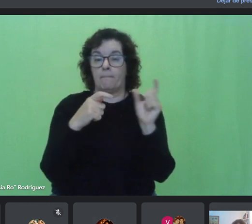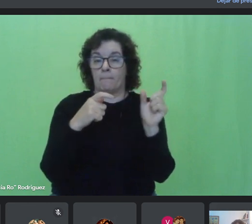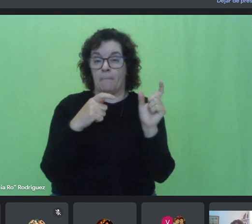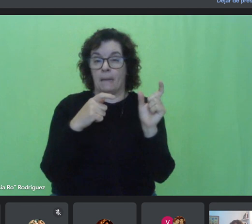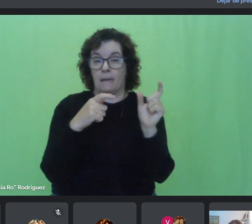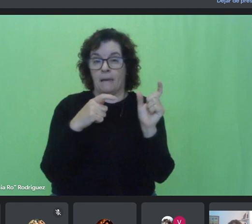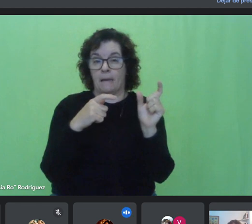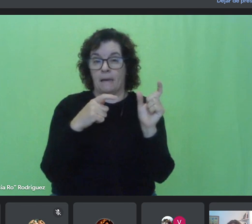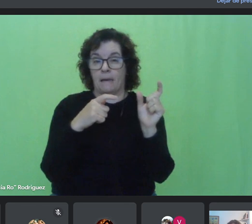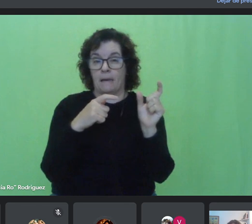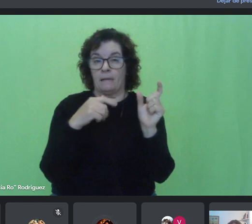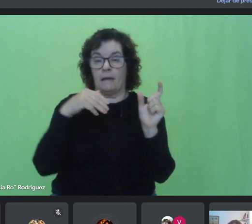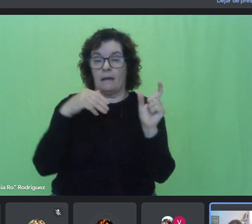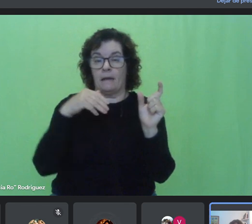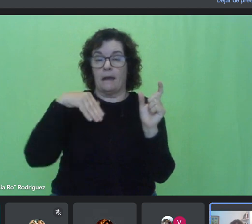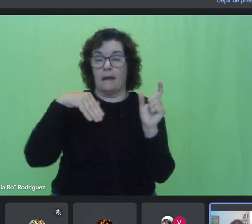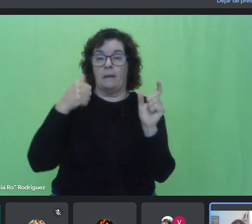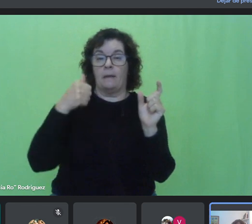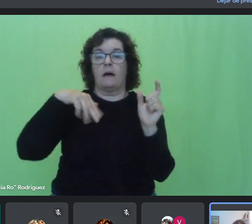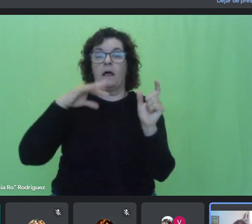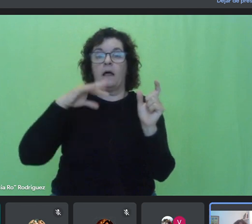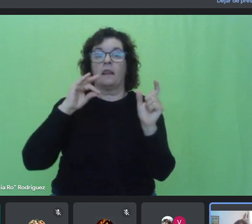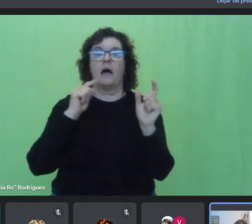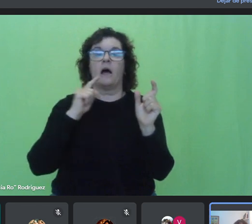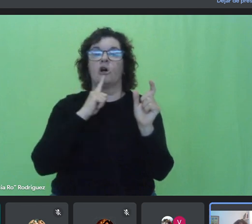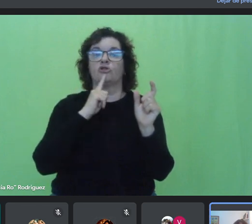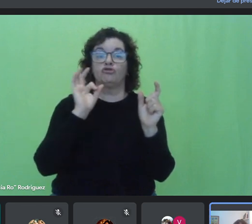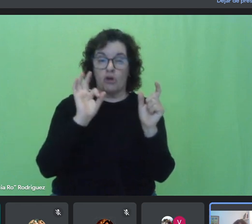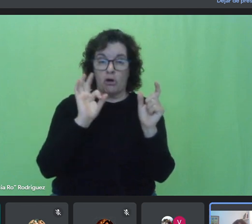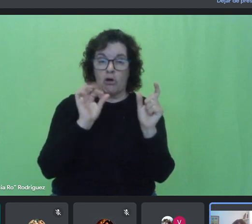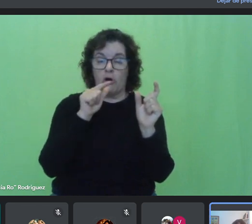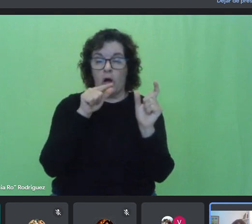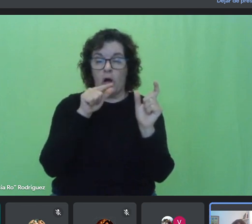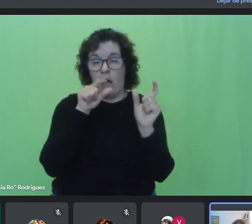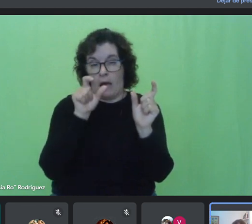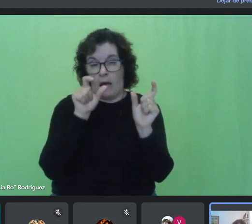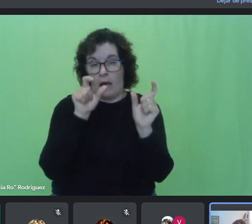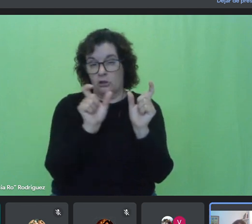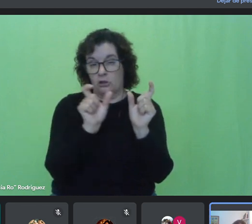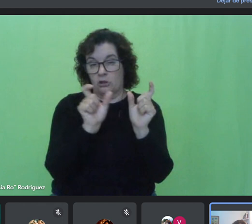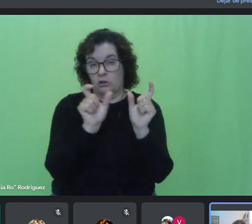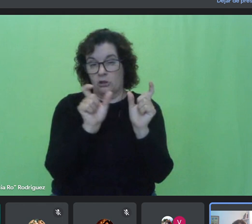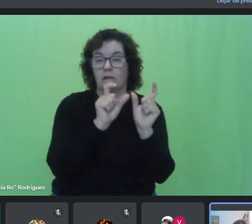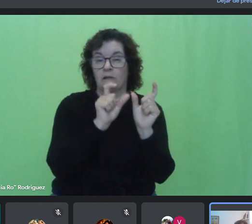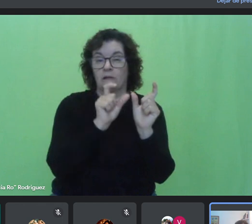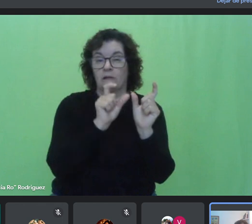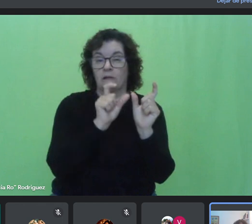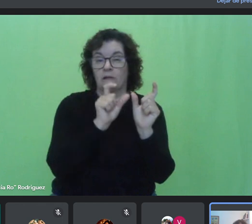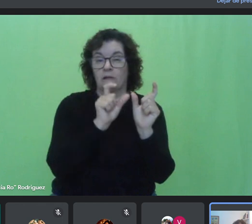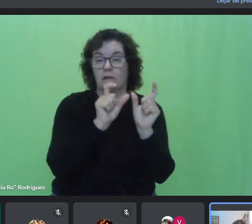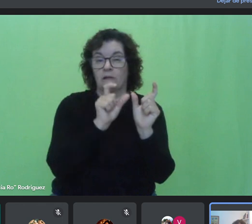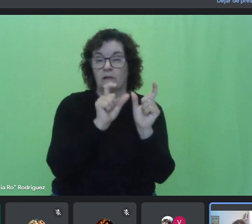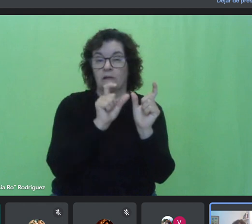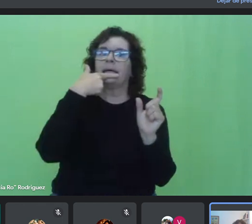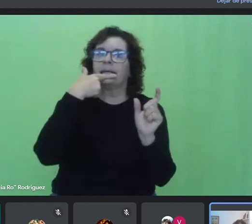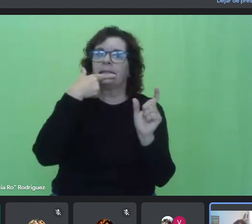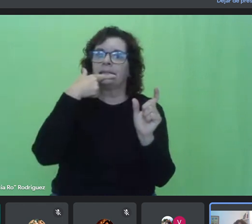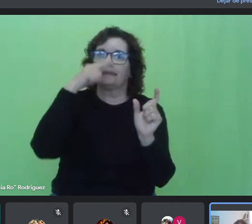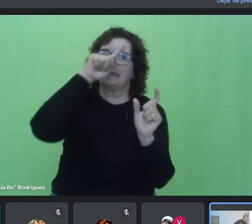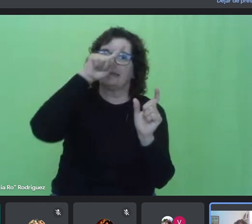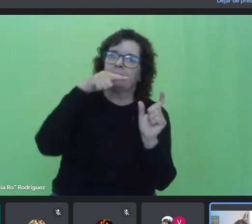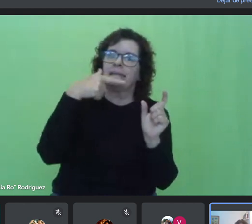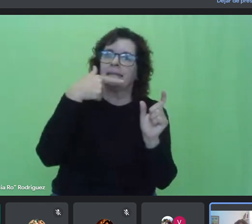sí. Cuando yo tengo un sustantivo con el apóstrofo, ¿sí? Con la S o S apóstrofo, quiere decir